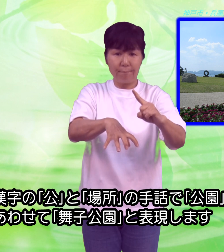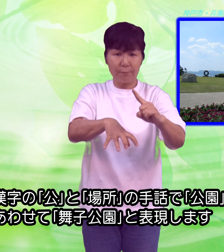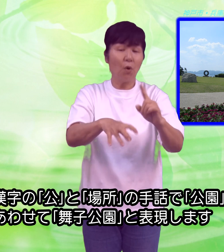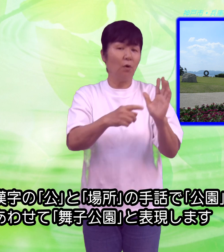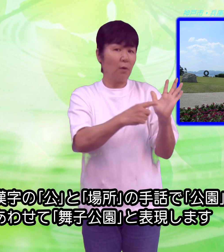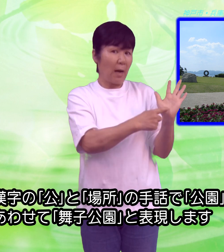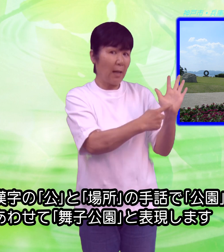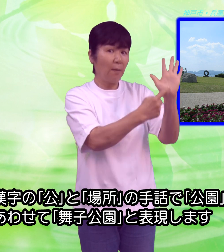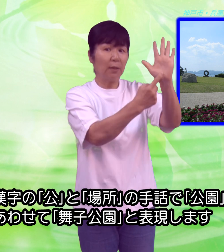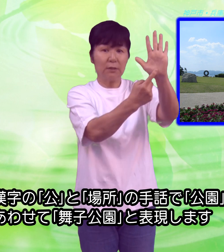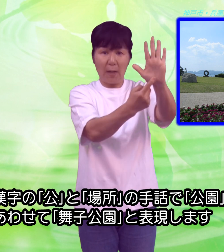ます